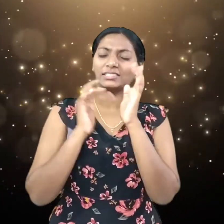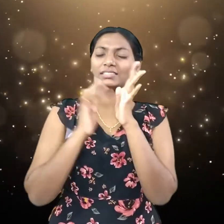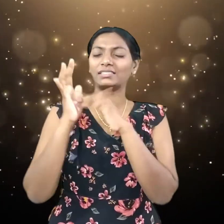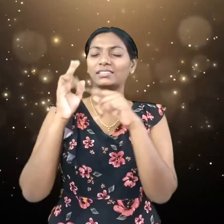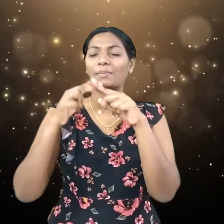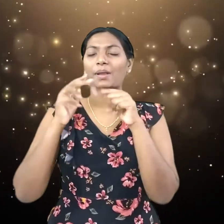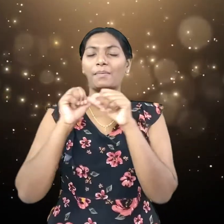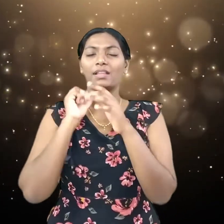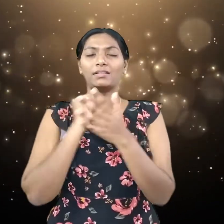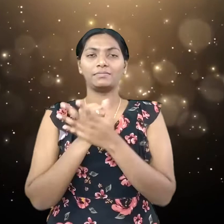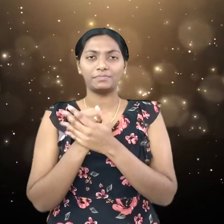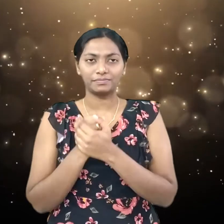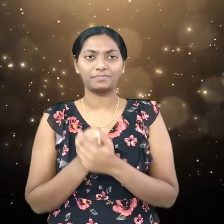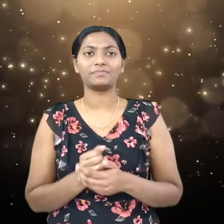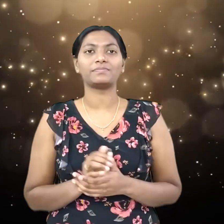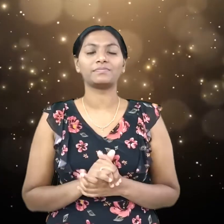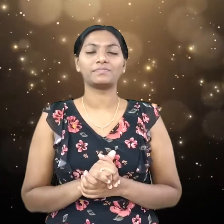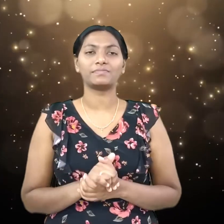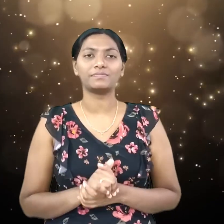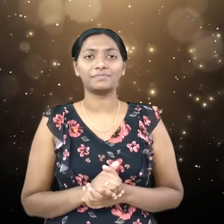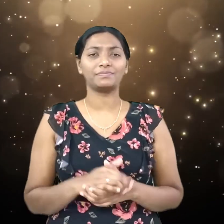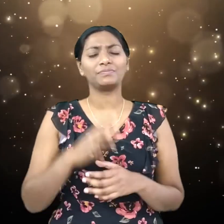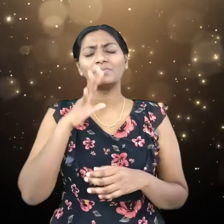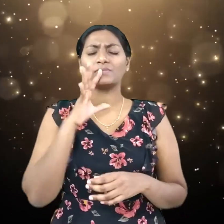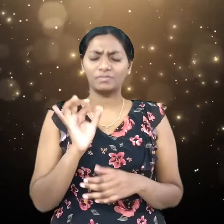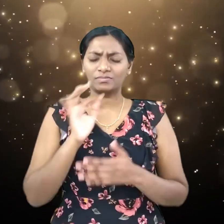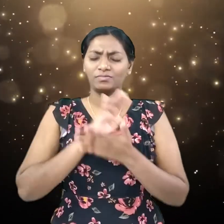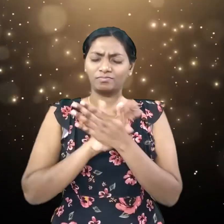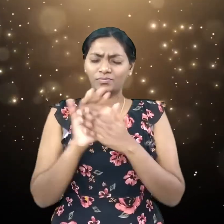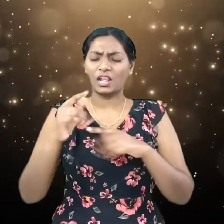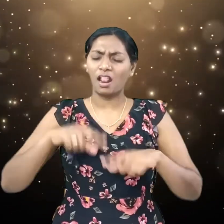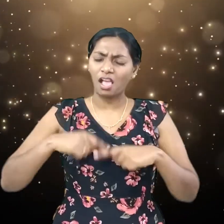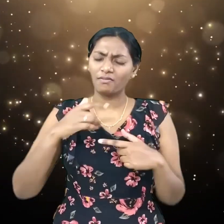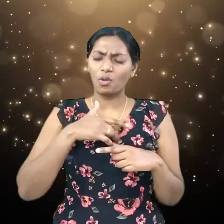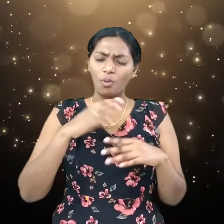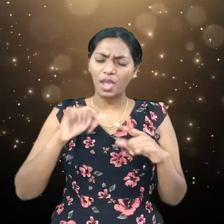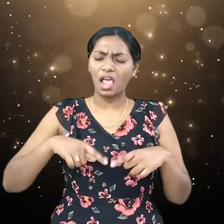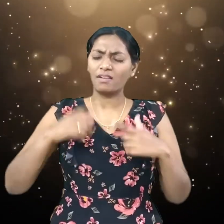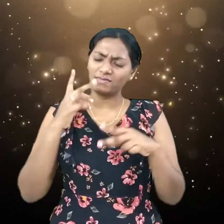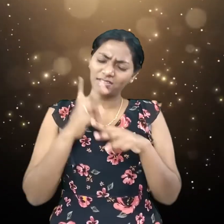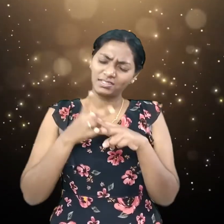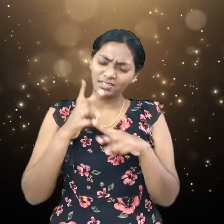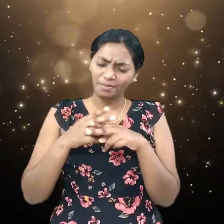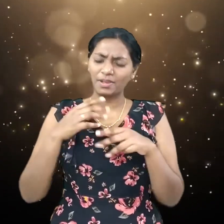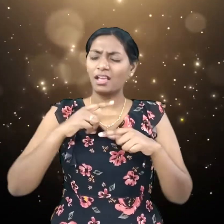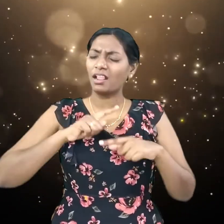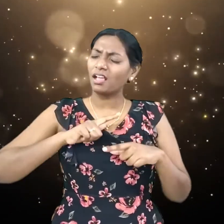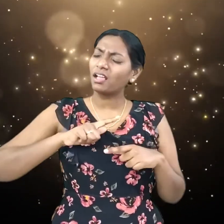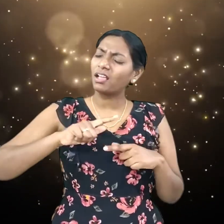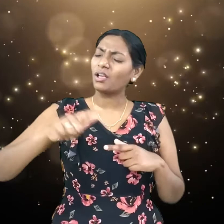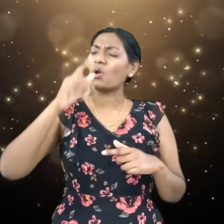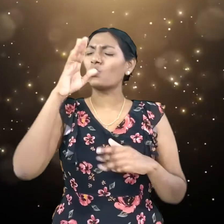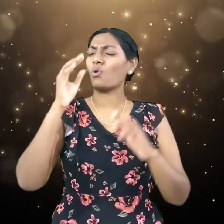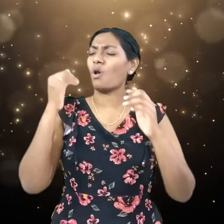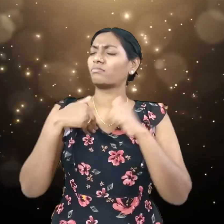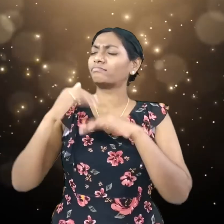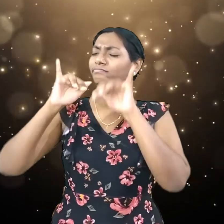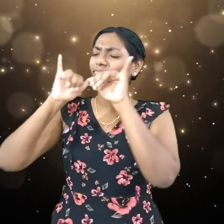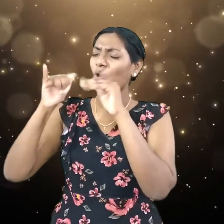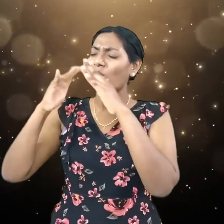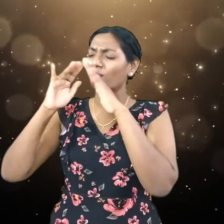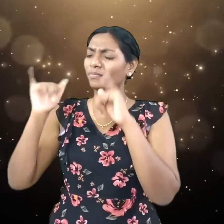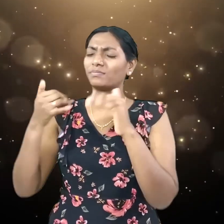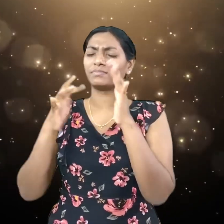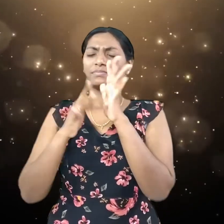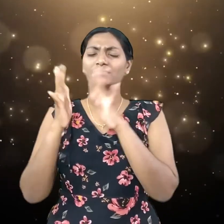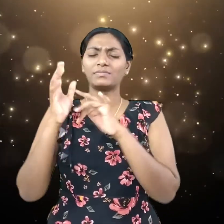मसीह के नाम में, आमीन। भलाई और करुणा सदा मेरे जीवन में निवास करेगी और मैं सदा के लिए परमेश्वर के घर में निवास